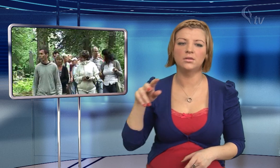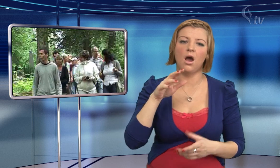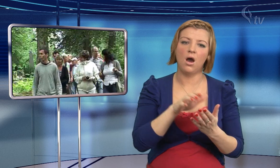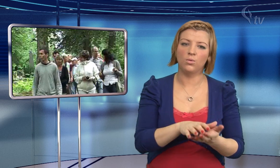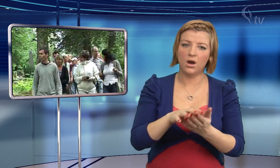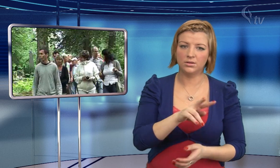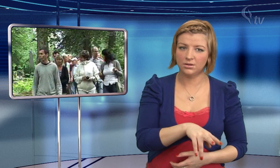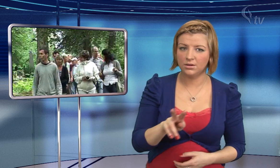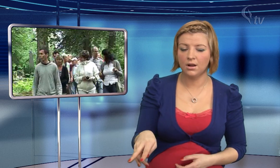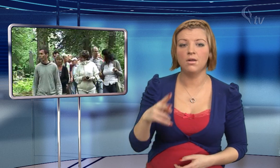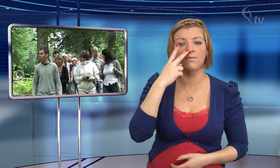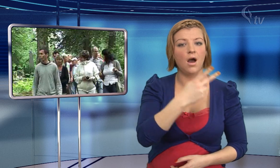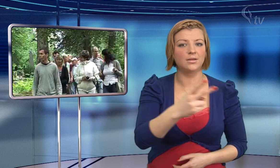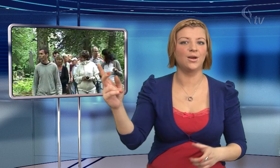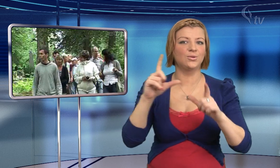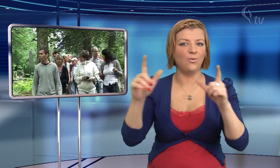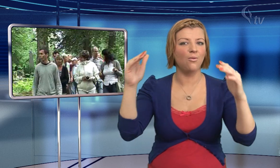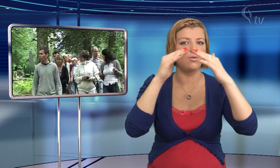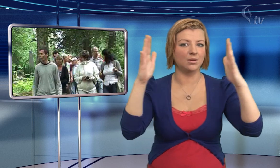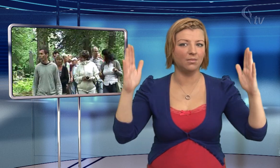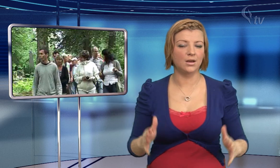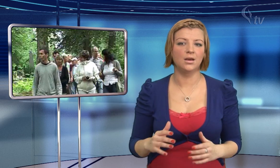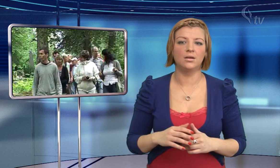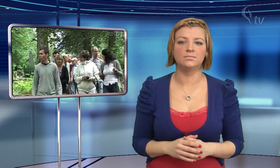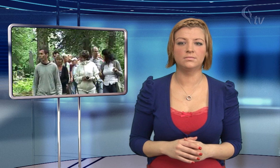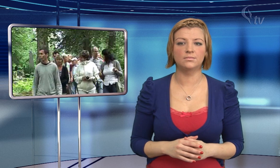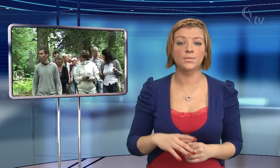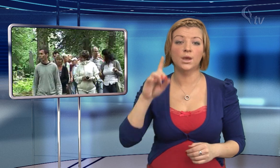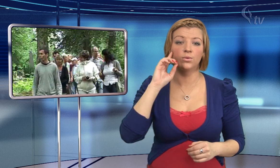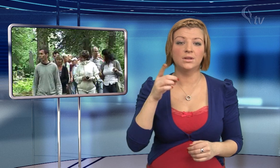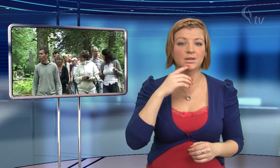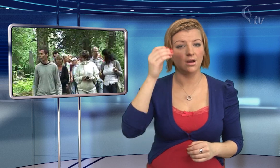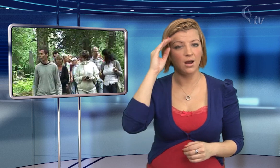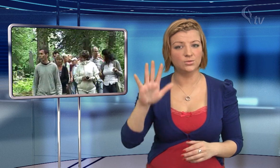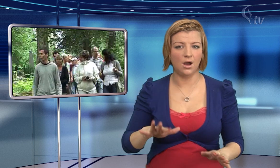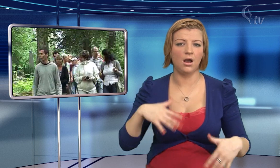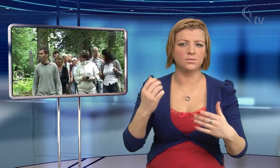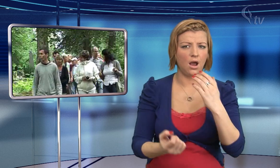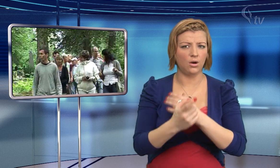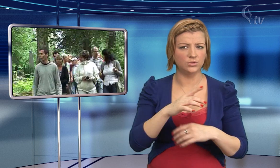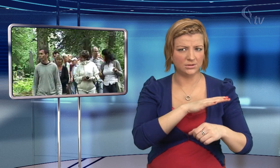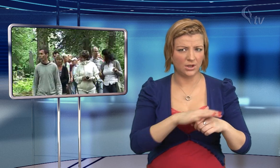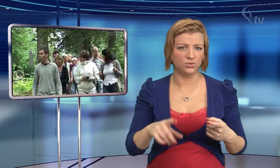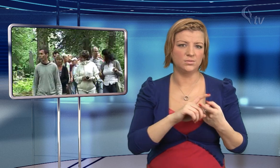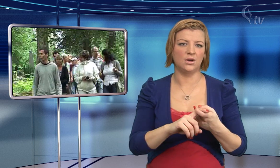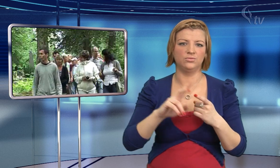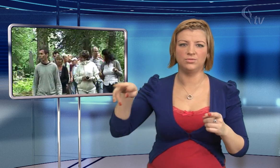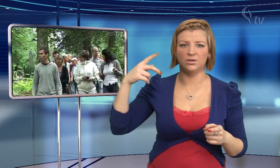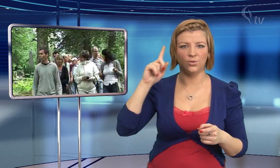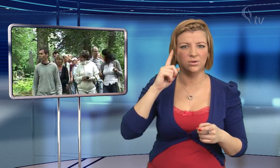kooli asutajate haudadel ning vaadati koolimaja. Kurtidele hariduse andmise algusest täitub seoses